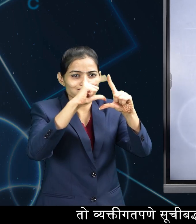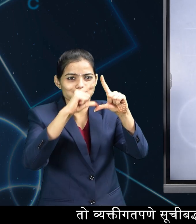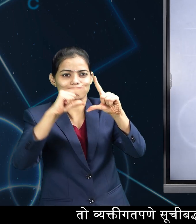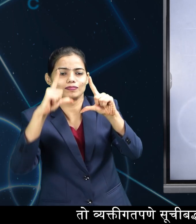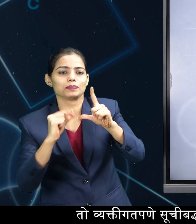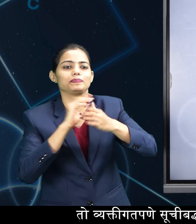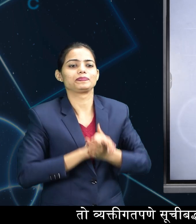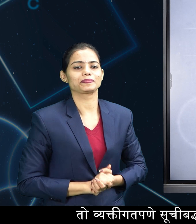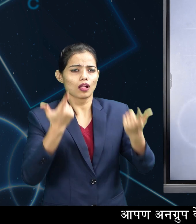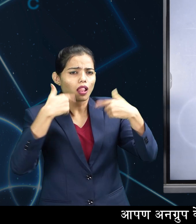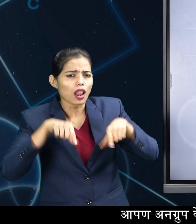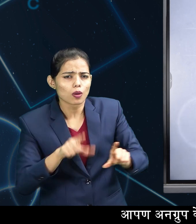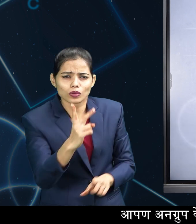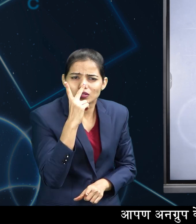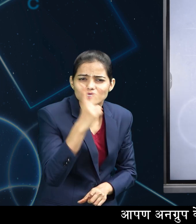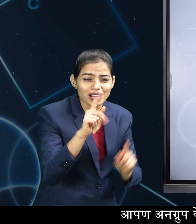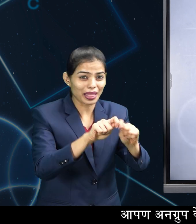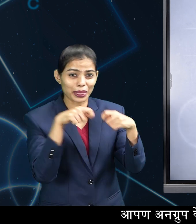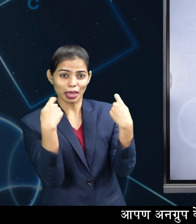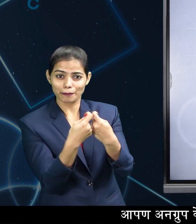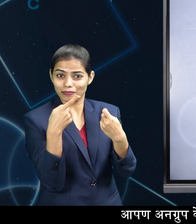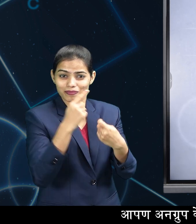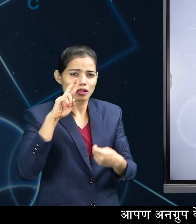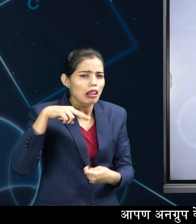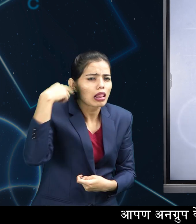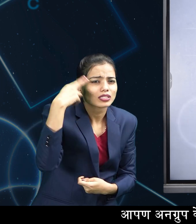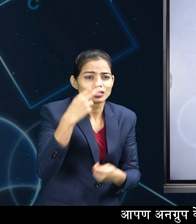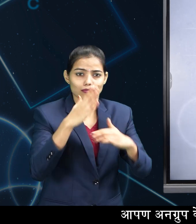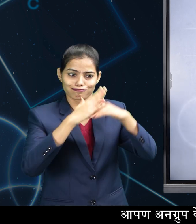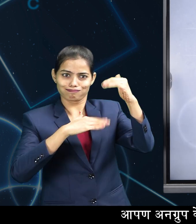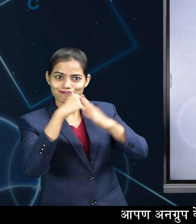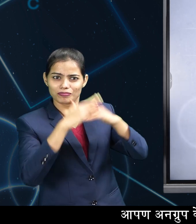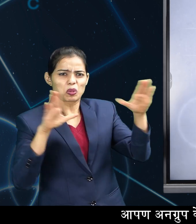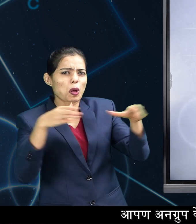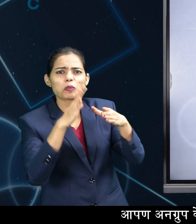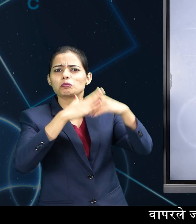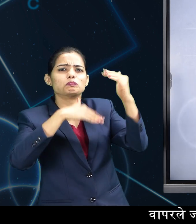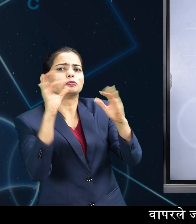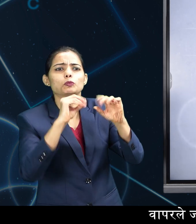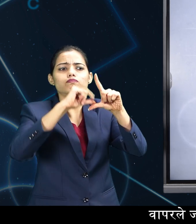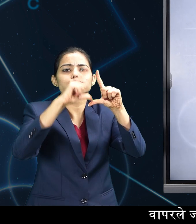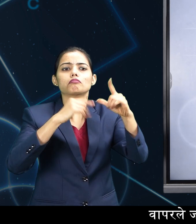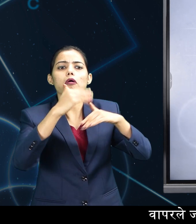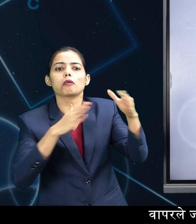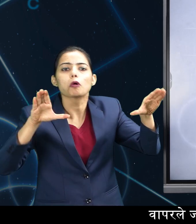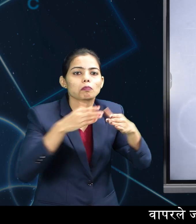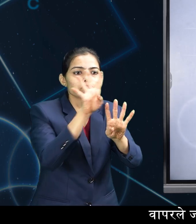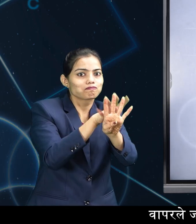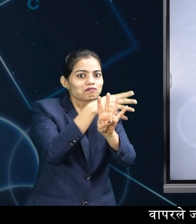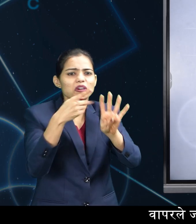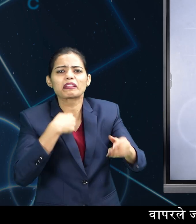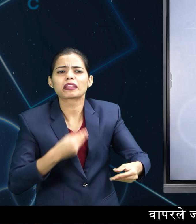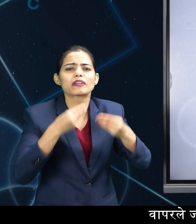वारंवारता देखील दिली जाते. आपण अनग्रुप केलेल्या वारंवारता वितरण तक्ता तयार करताना वापरले जाणारे काही